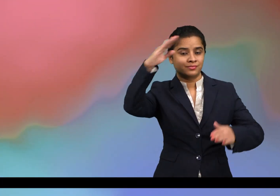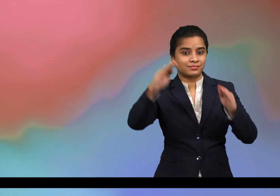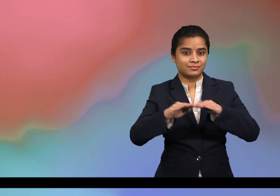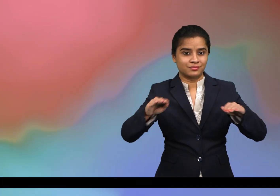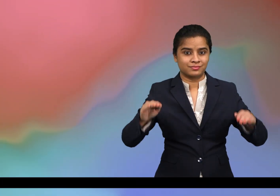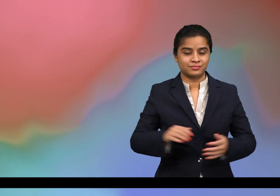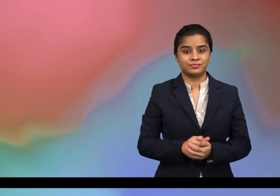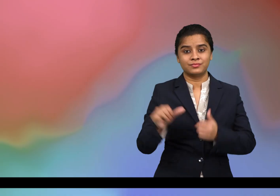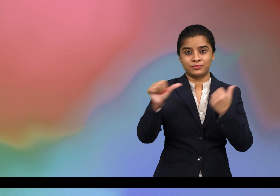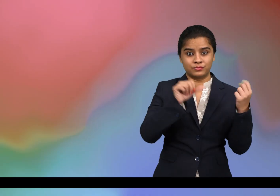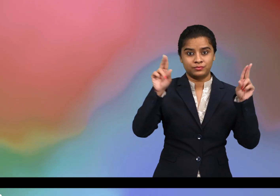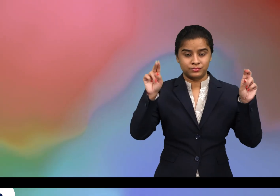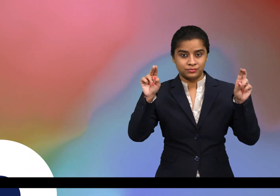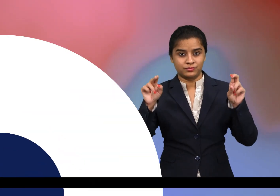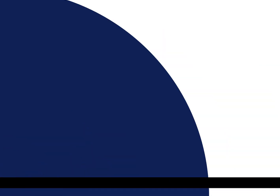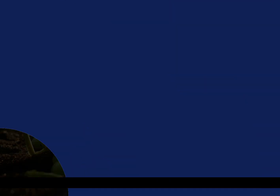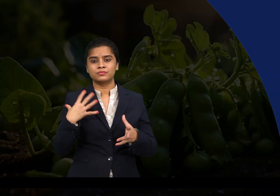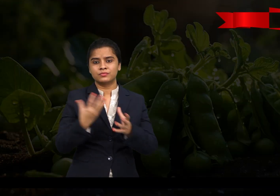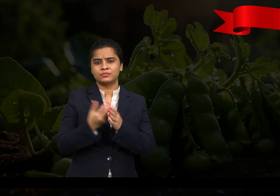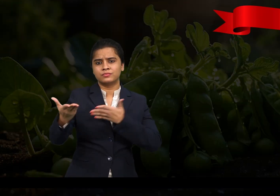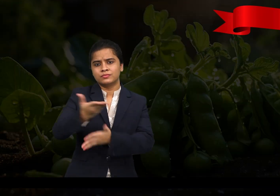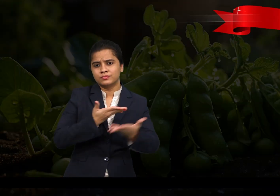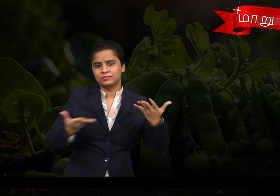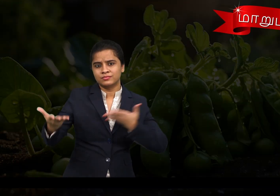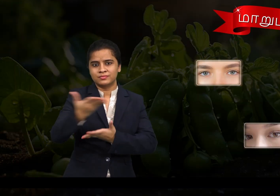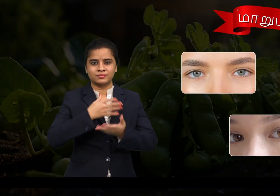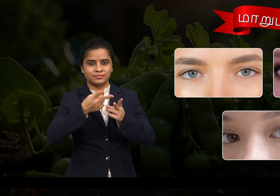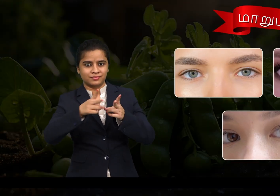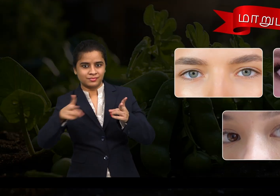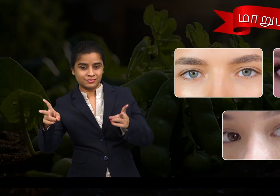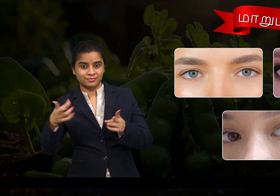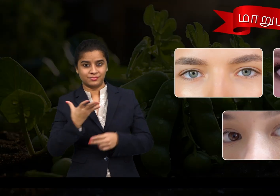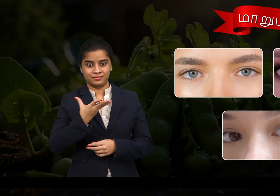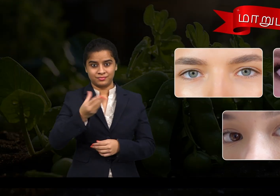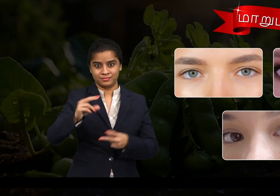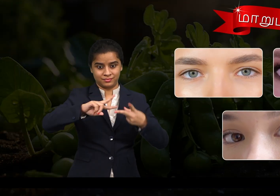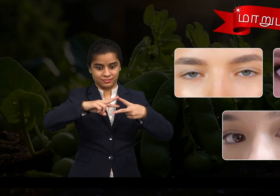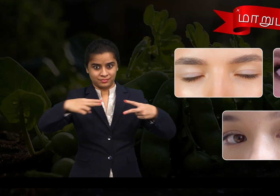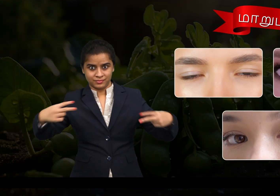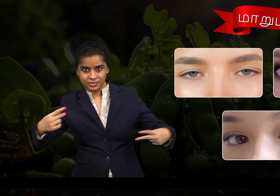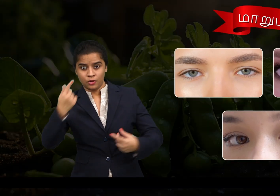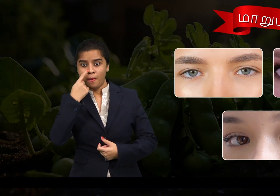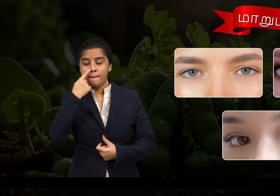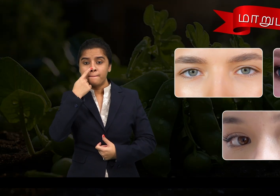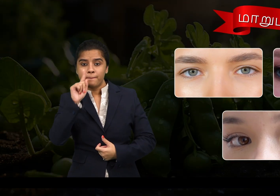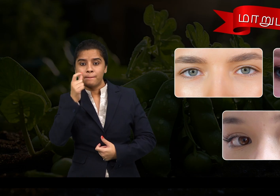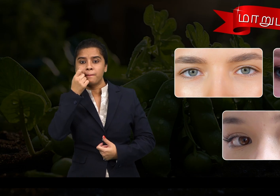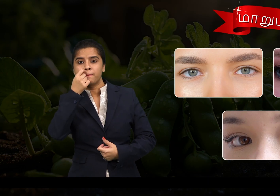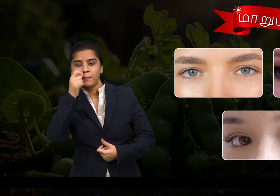வணக்கம் மாணவ செல்வங்களே. முந்தைய தலைப்பில் மாறுபாடு மற்றும் பரம்பரை பற்றி கற்றுக்கொண்டோம்.